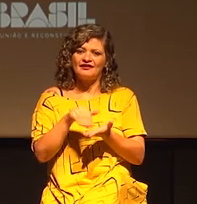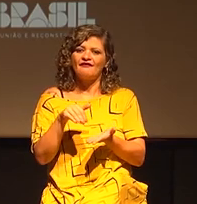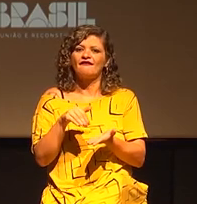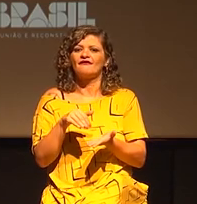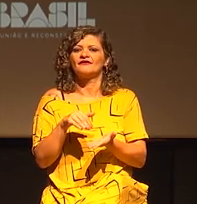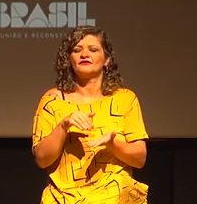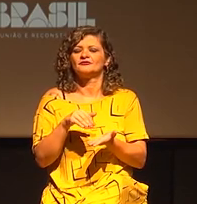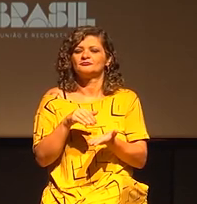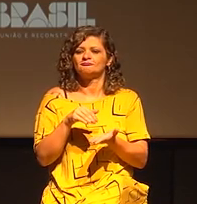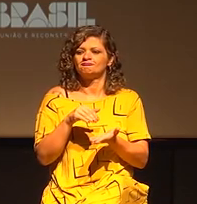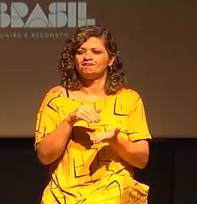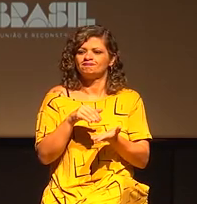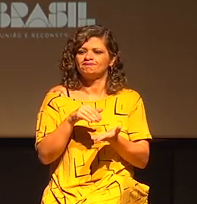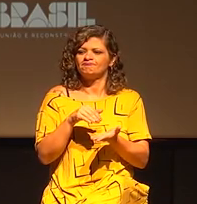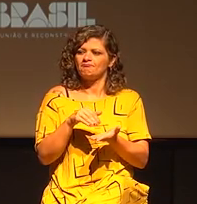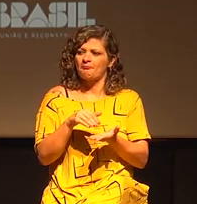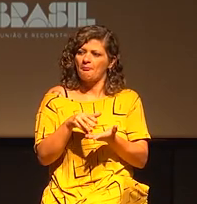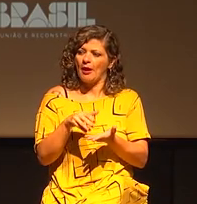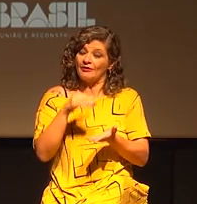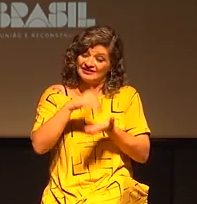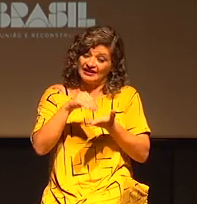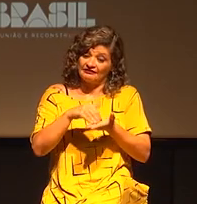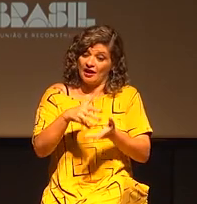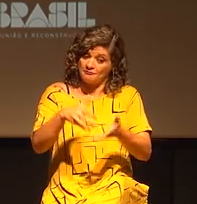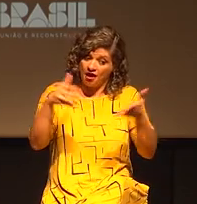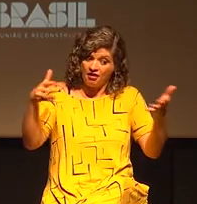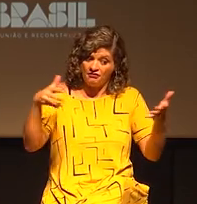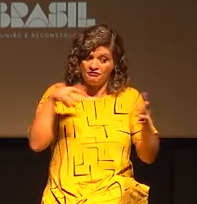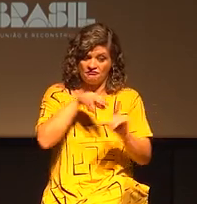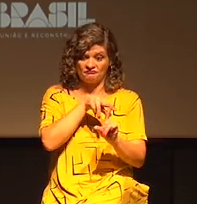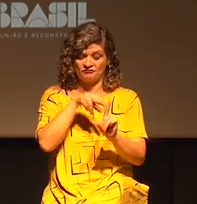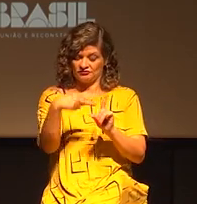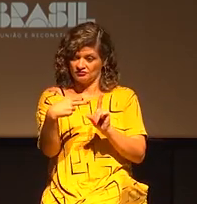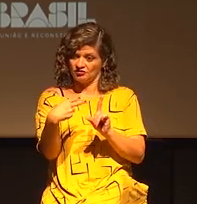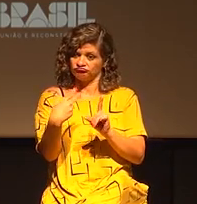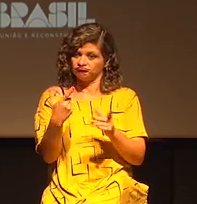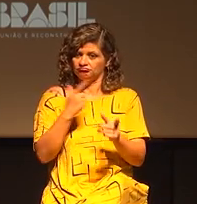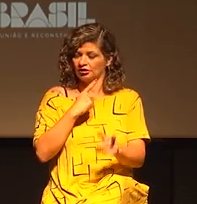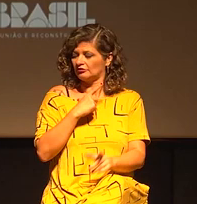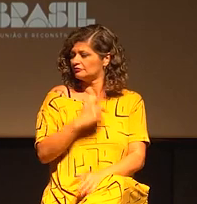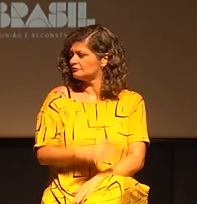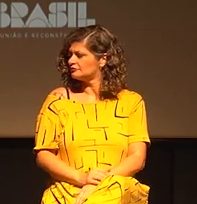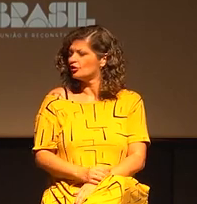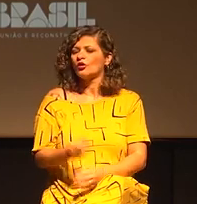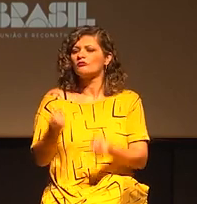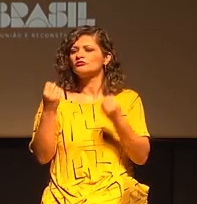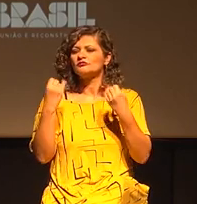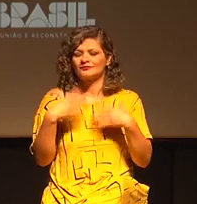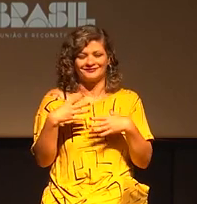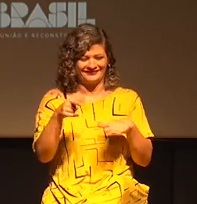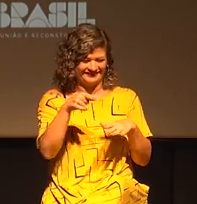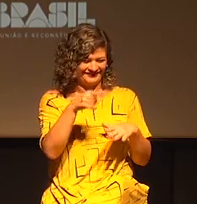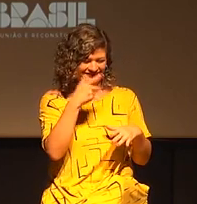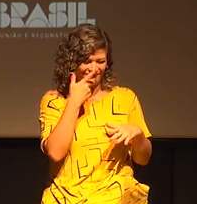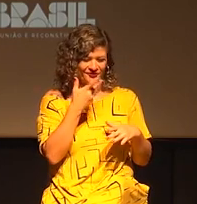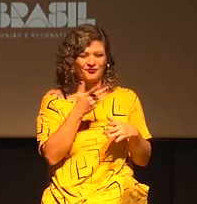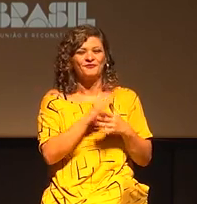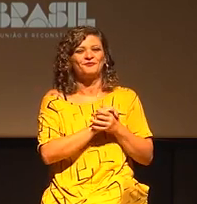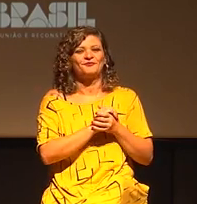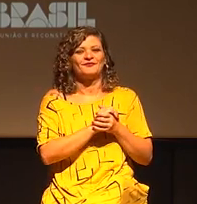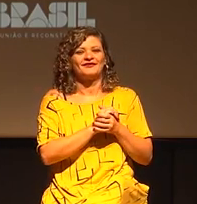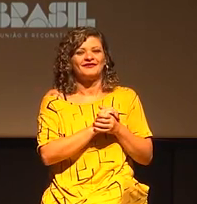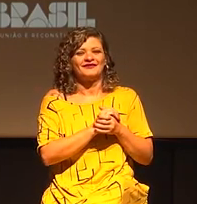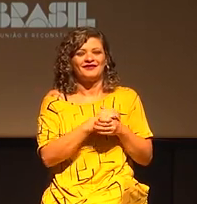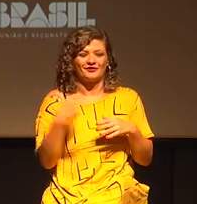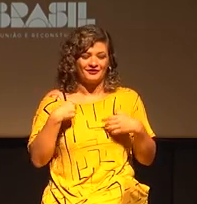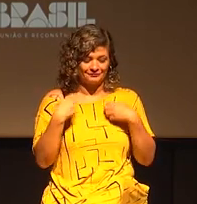muito né Maior assim né esse essa visão Então começ conta pra gente como é que tá começando por essa parte que a gente